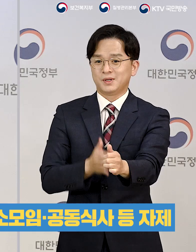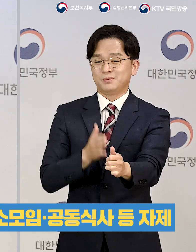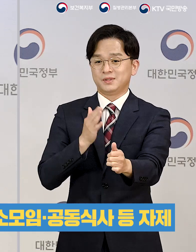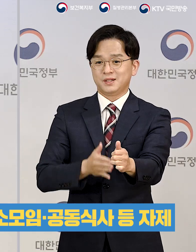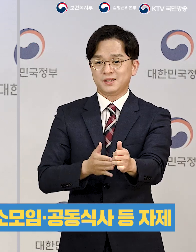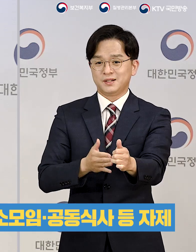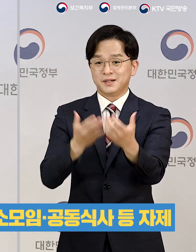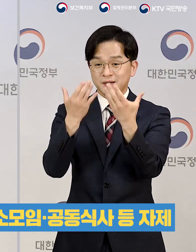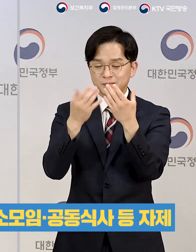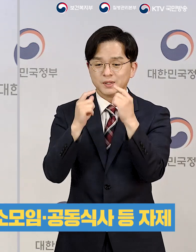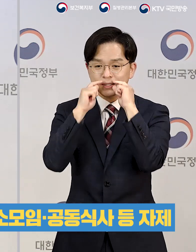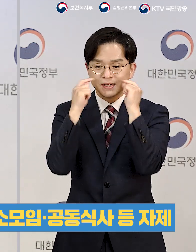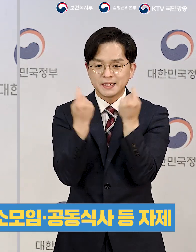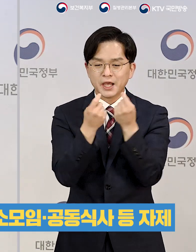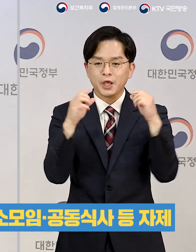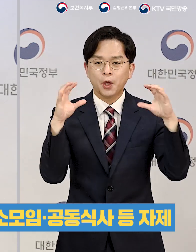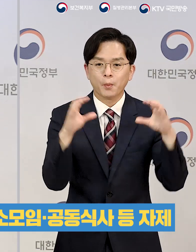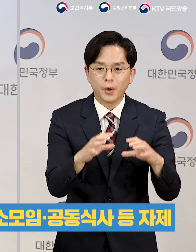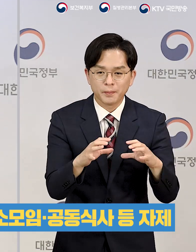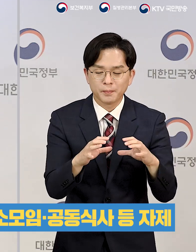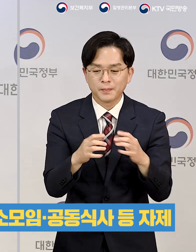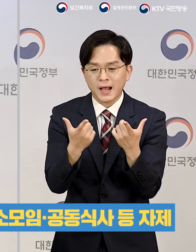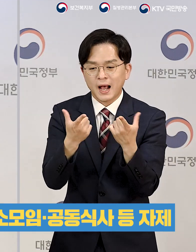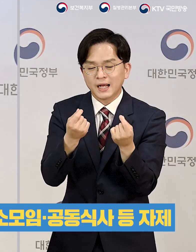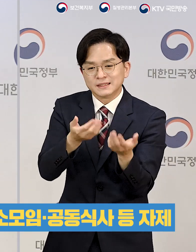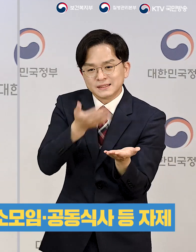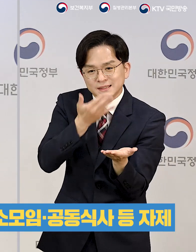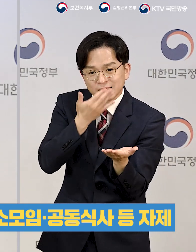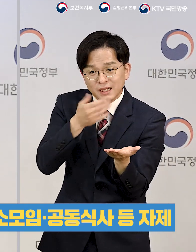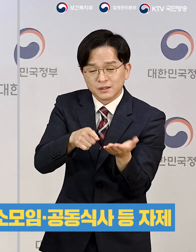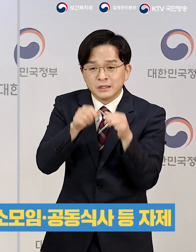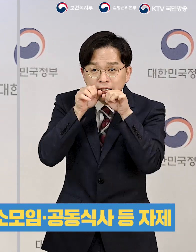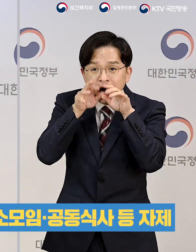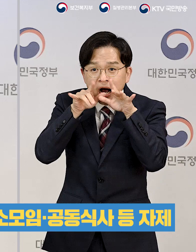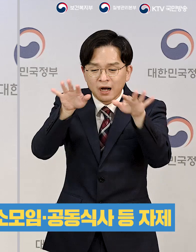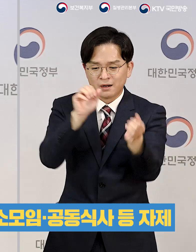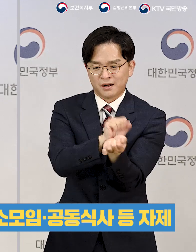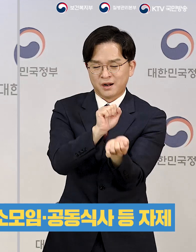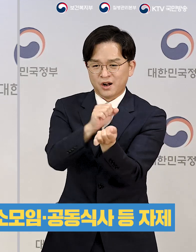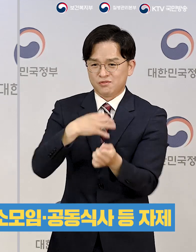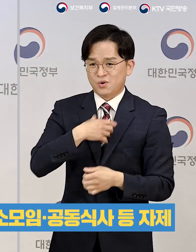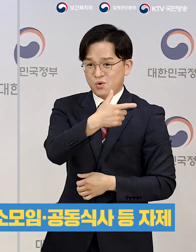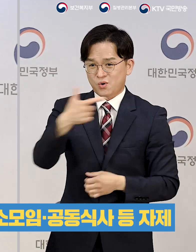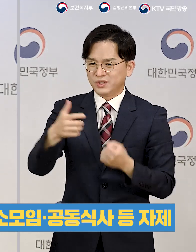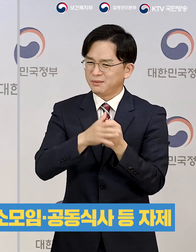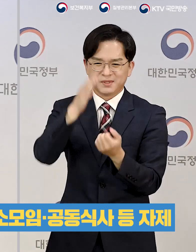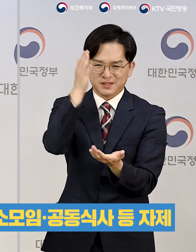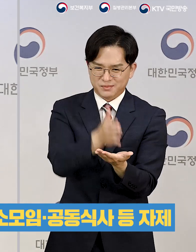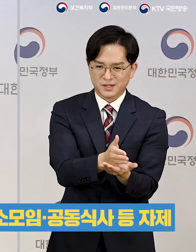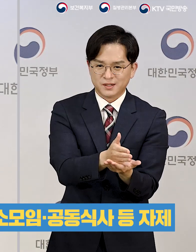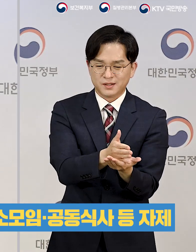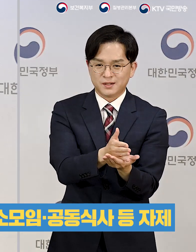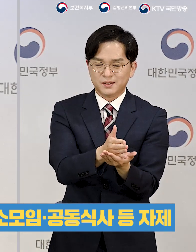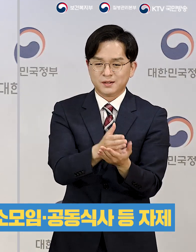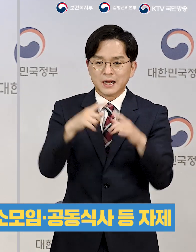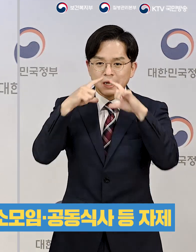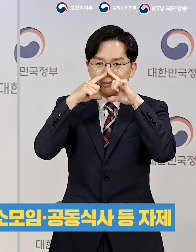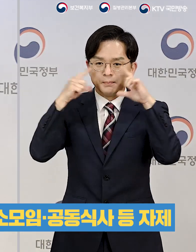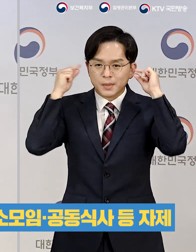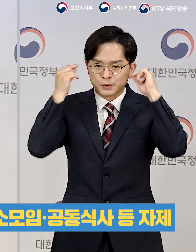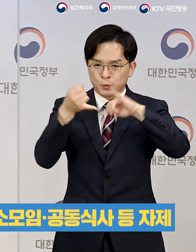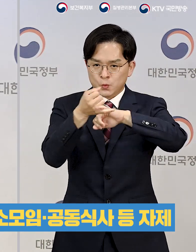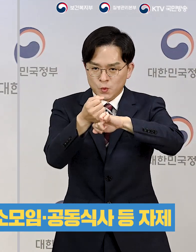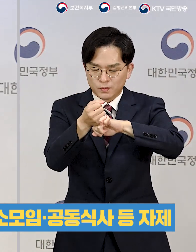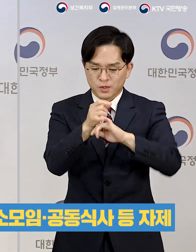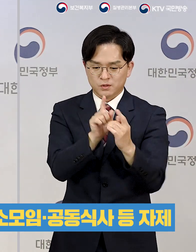침방울로 인한 전파와 확산 우려가 있는 소모임, 공동식사 등을 하지 말고 마스크 착용, 거리